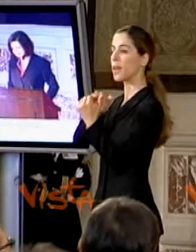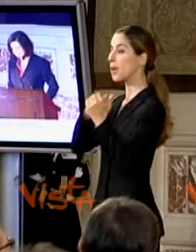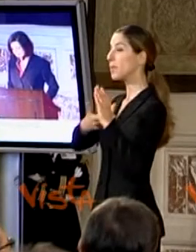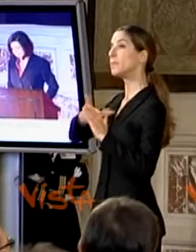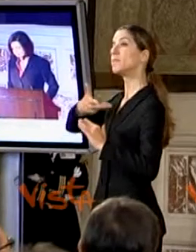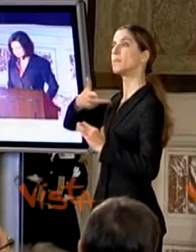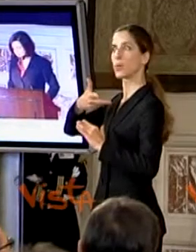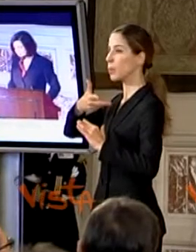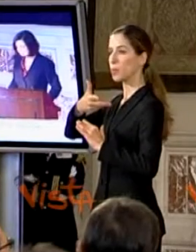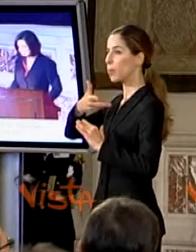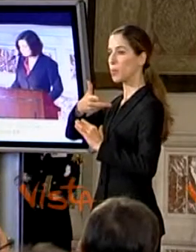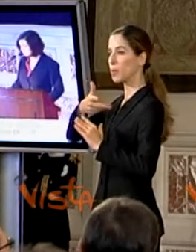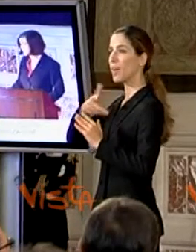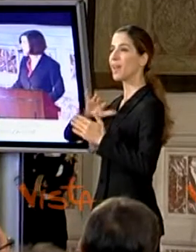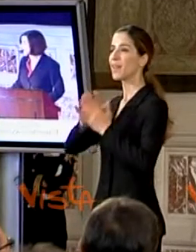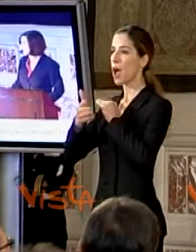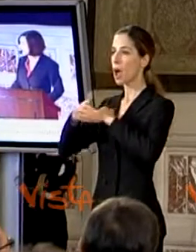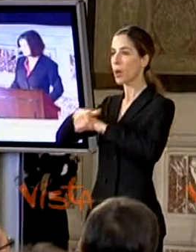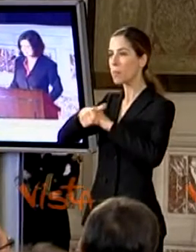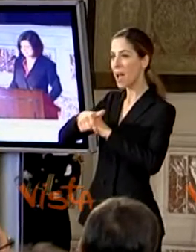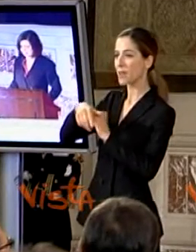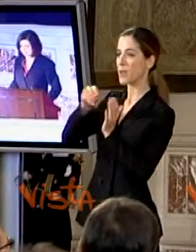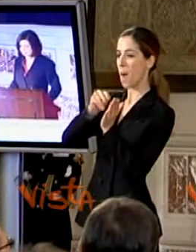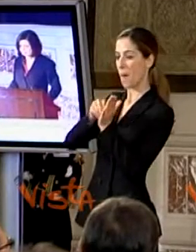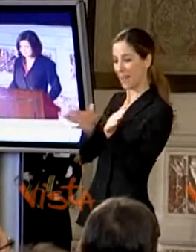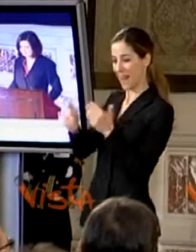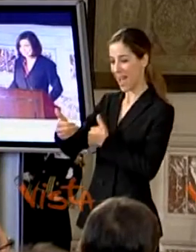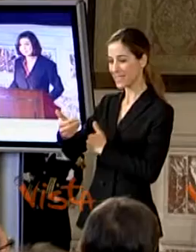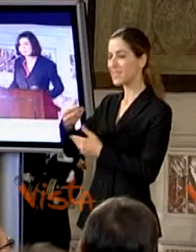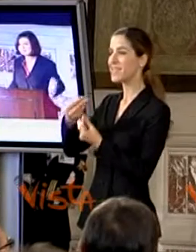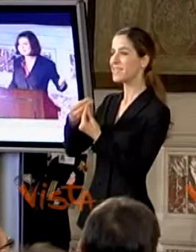supponenza, con un compagno o una compagna di classe che ha